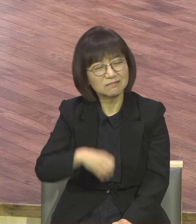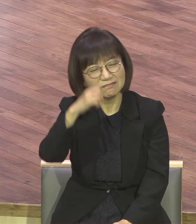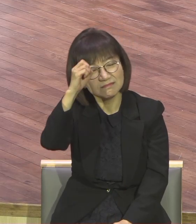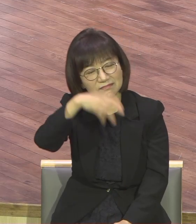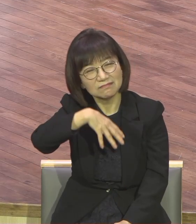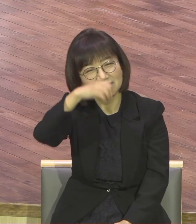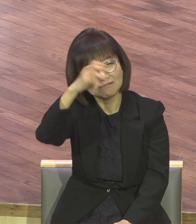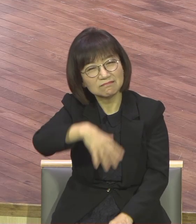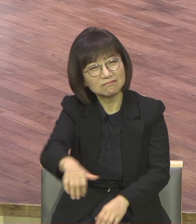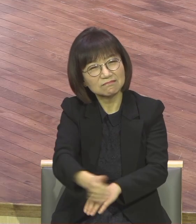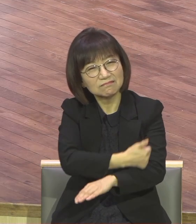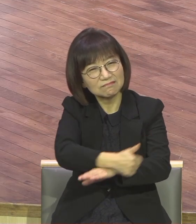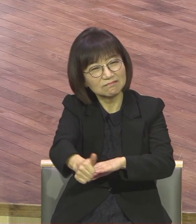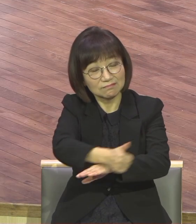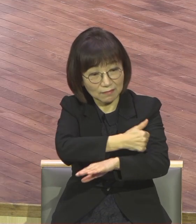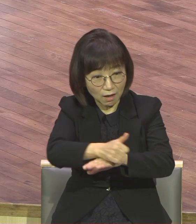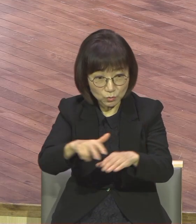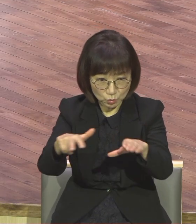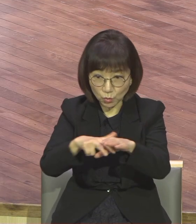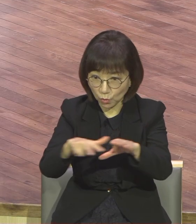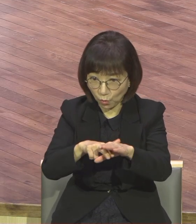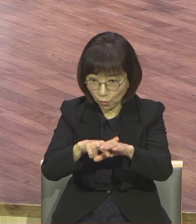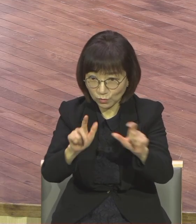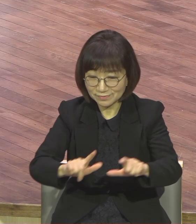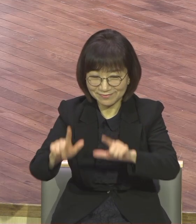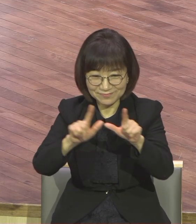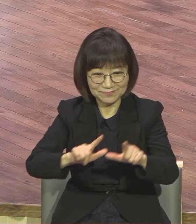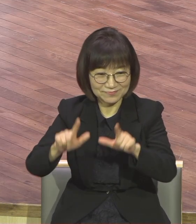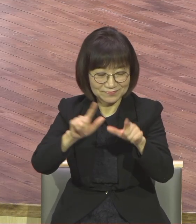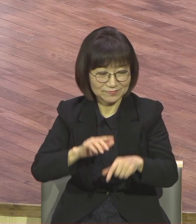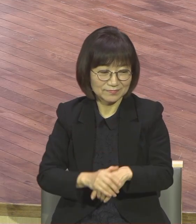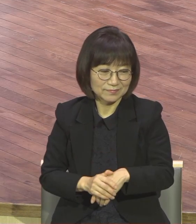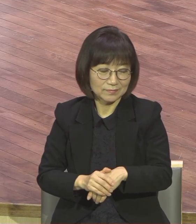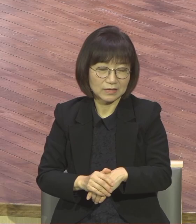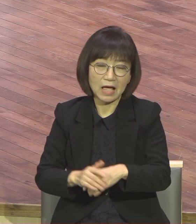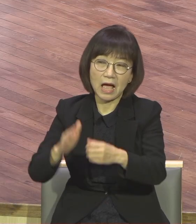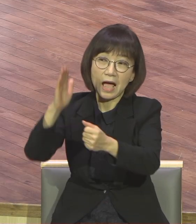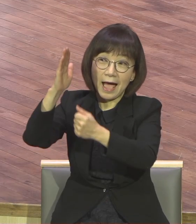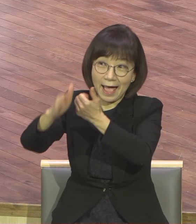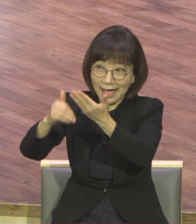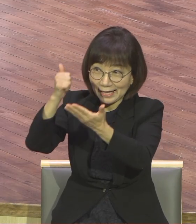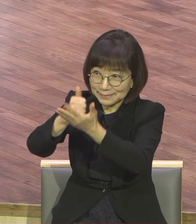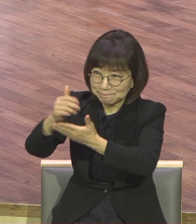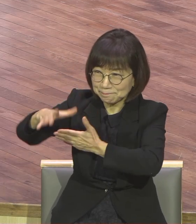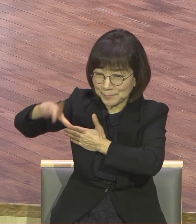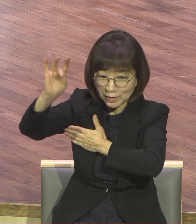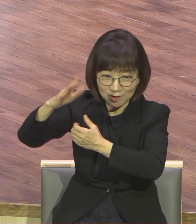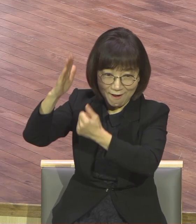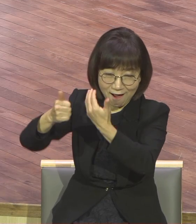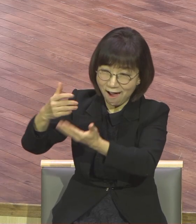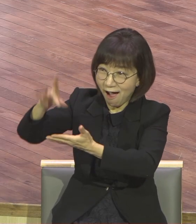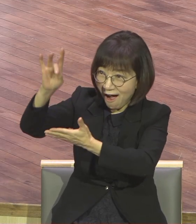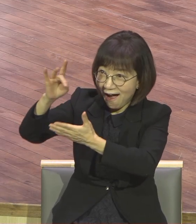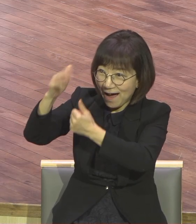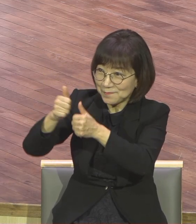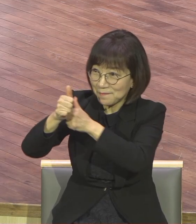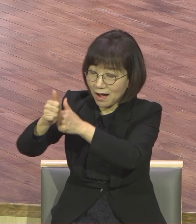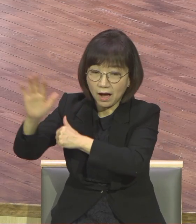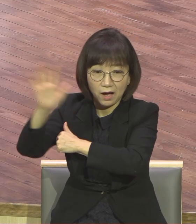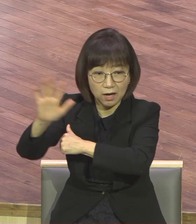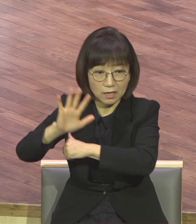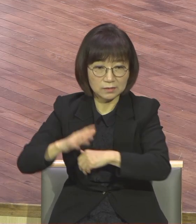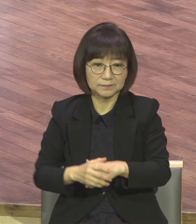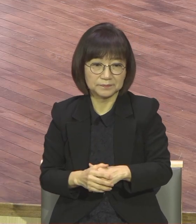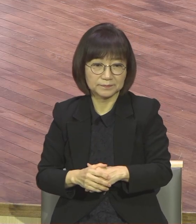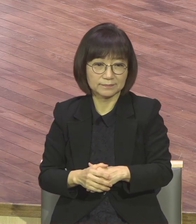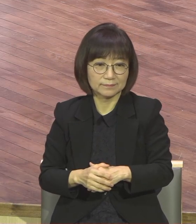종교생활의 핵심이 뭐예요? 뭐가 종교생활입니까? 하나님 중심이 아니고, 말로는 하나님 중심이라